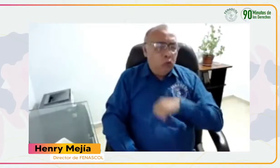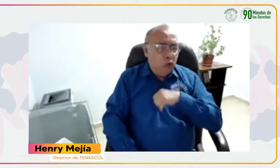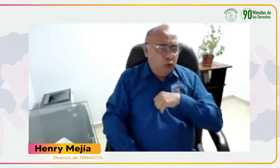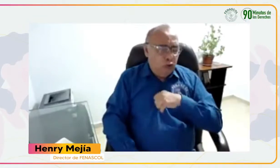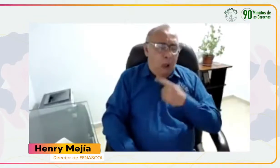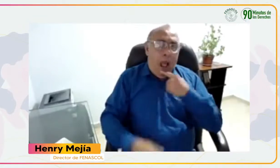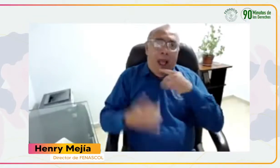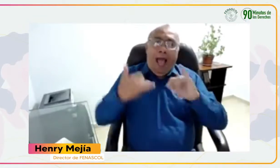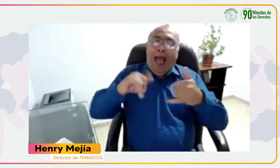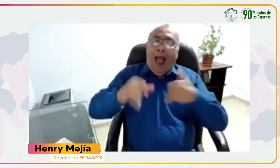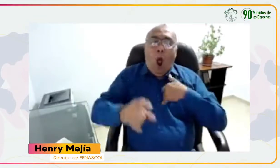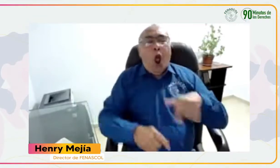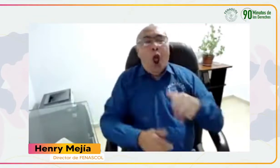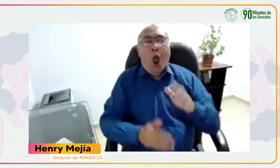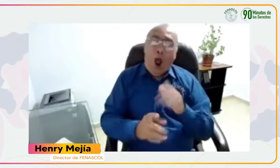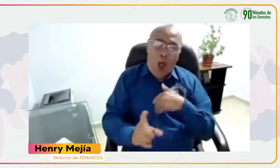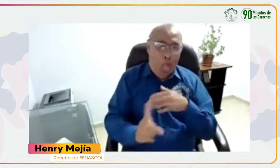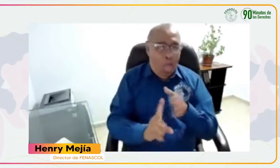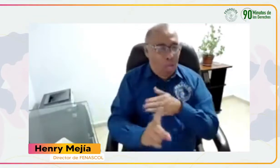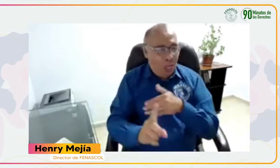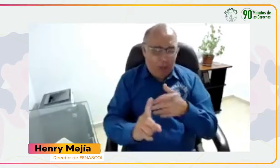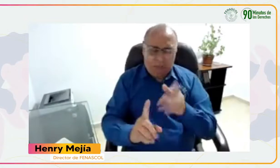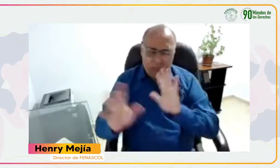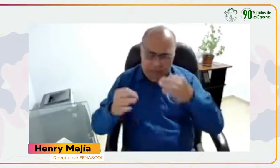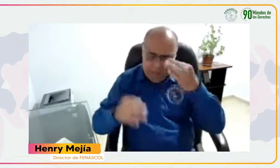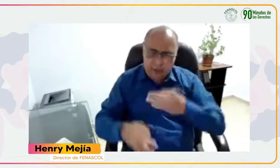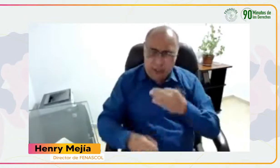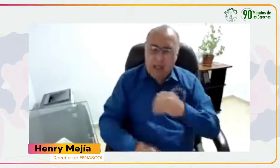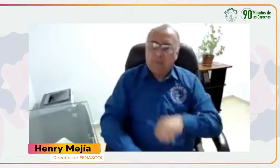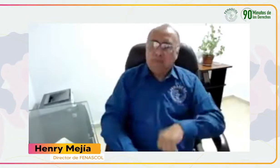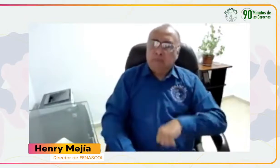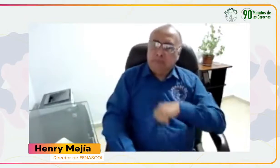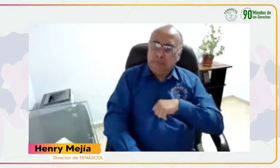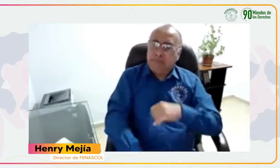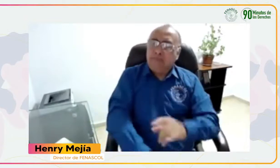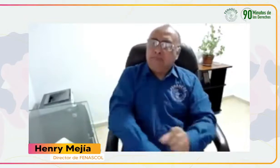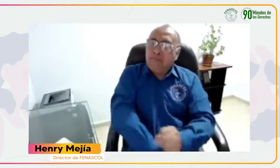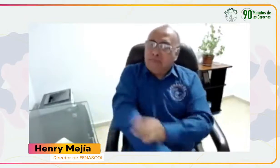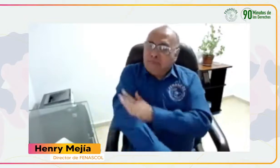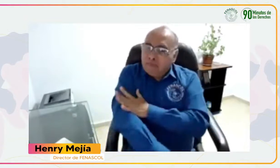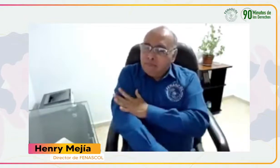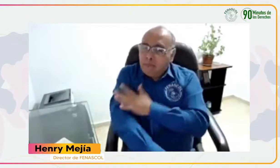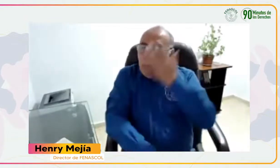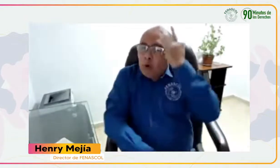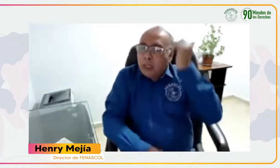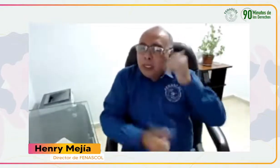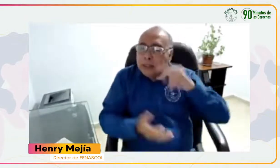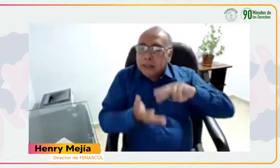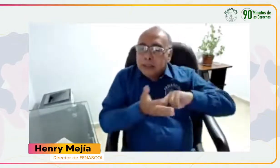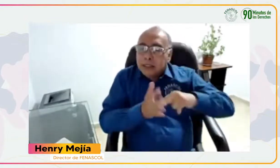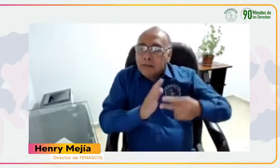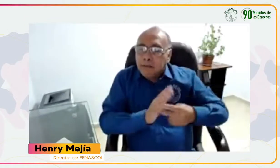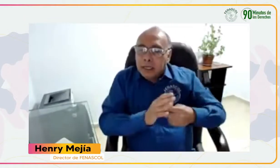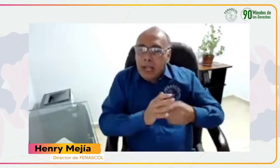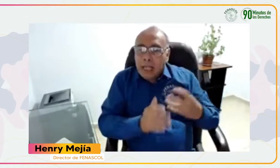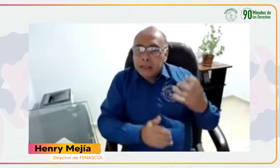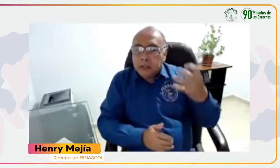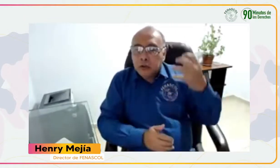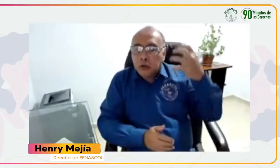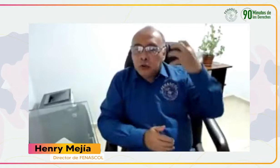orgulloso verlas, me llena de orgullo, no lo estoy diciendo para adularlas, no, lo digo sinceramente, me siento orgulloso, me emociona